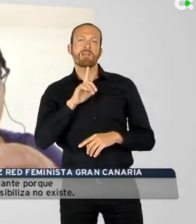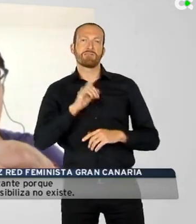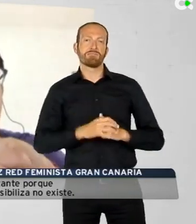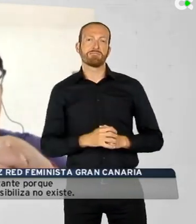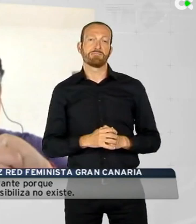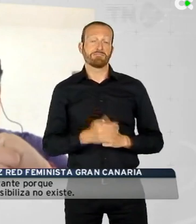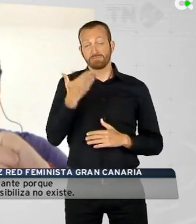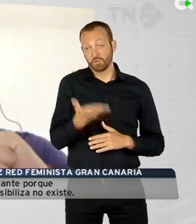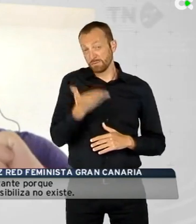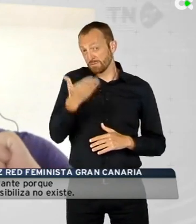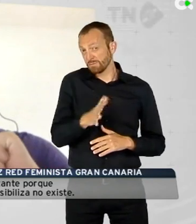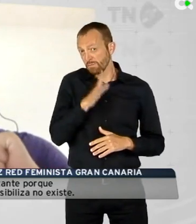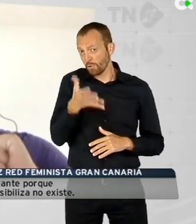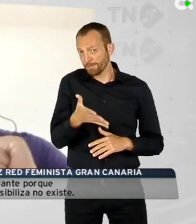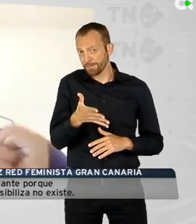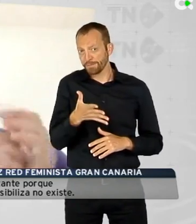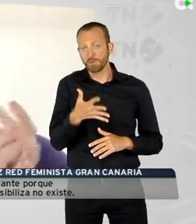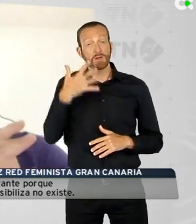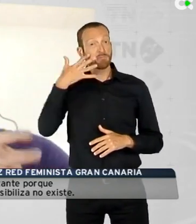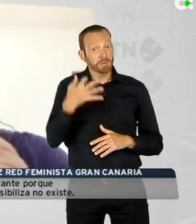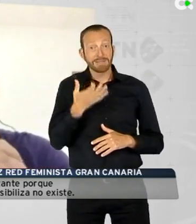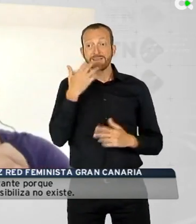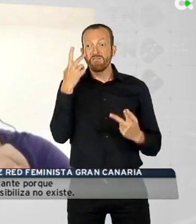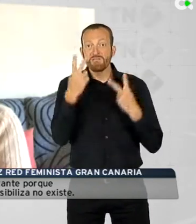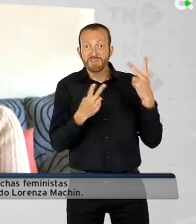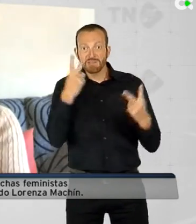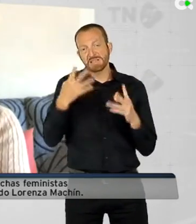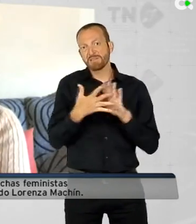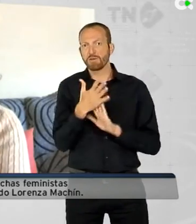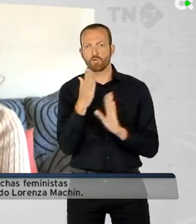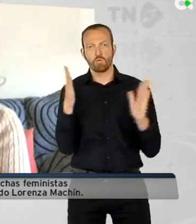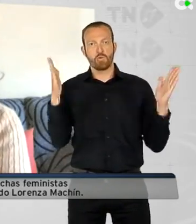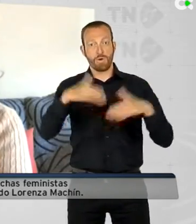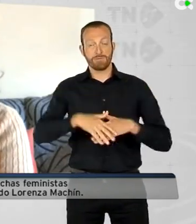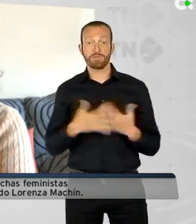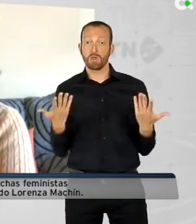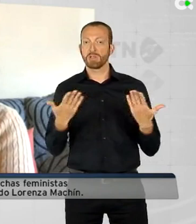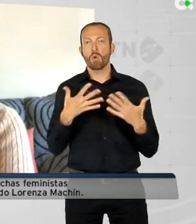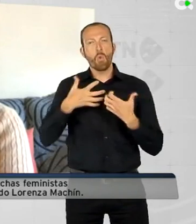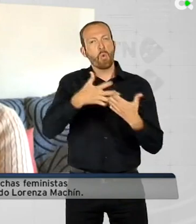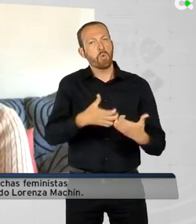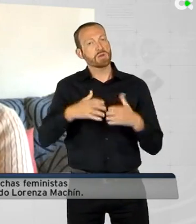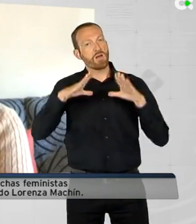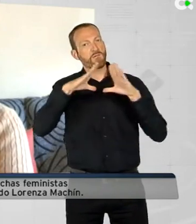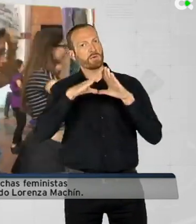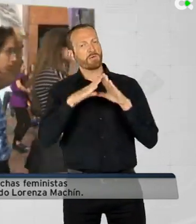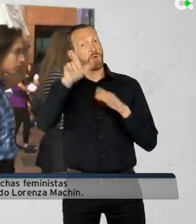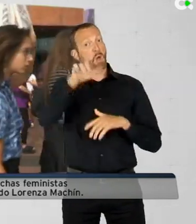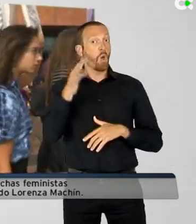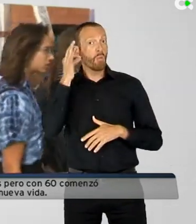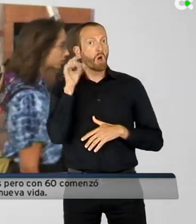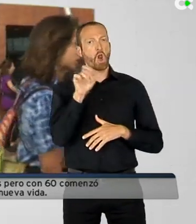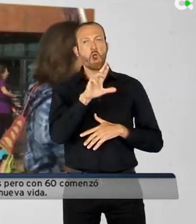importante porque lo que no se visibiliza no existe, ¿no? Y en estas luchas feministas siempre ha estado Lorenza